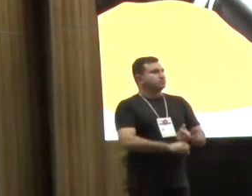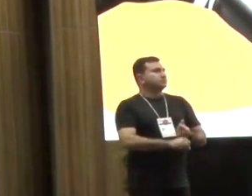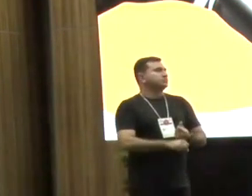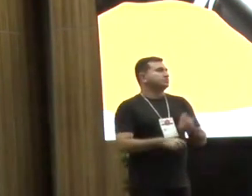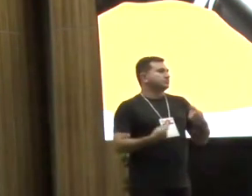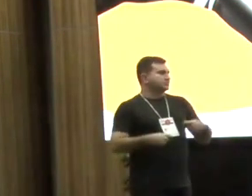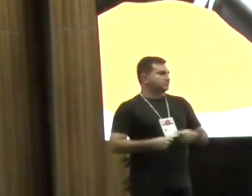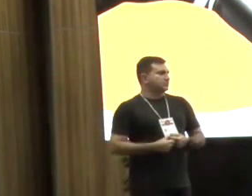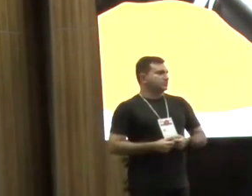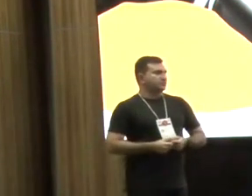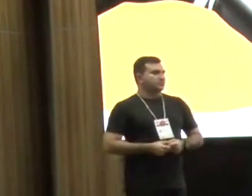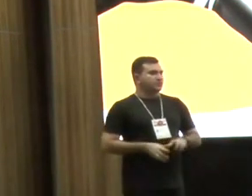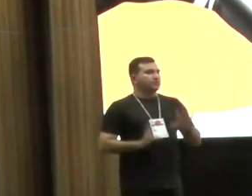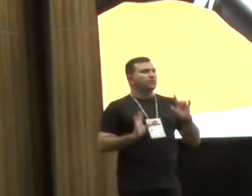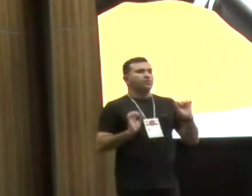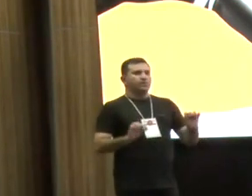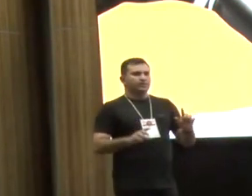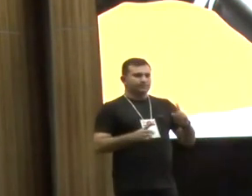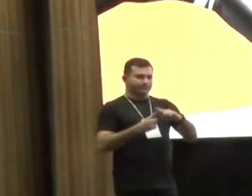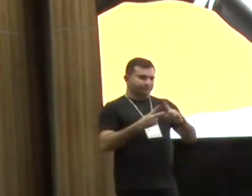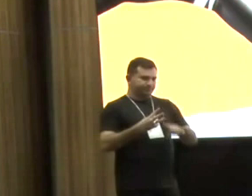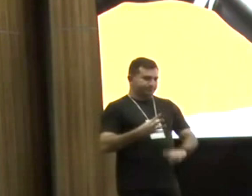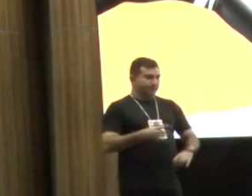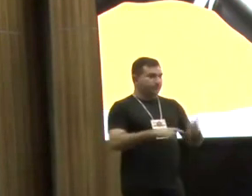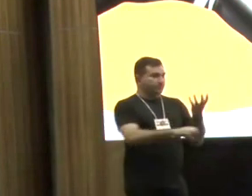que é disciplinar?